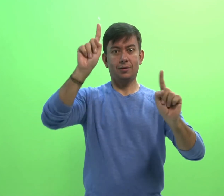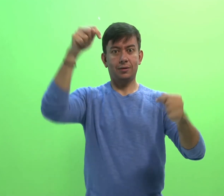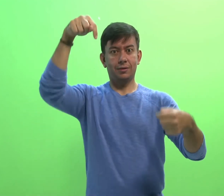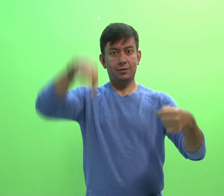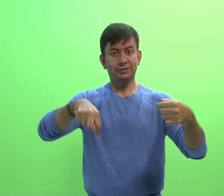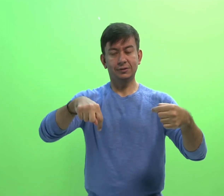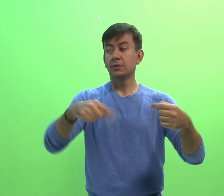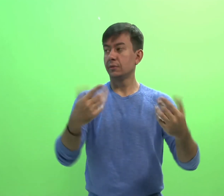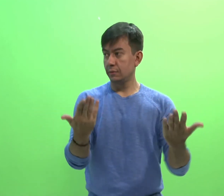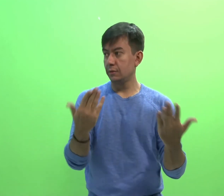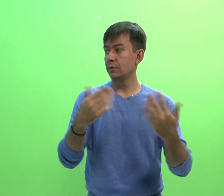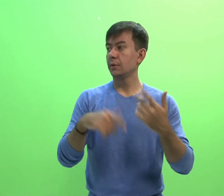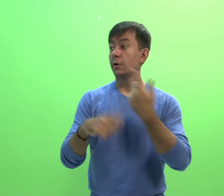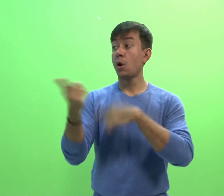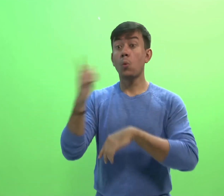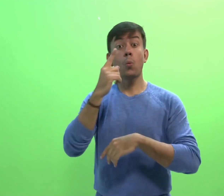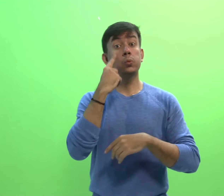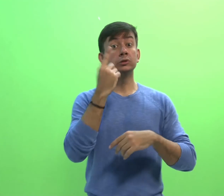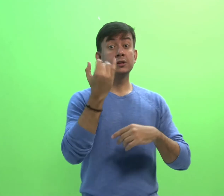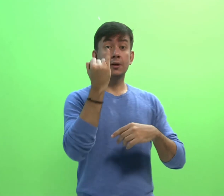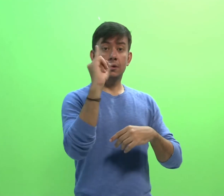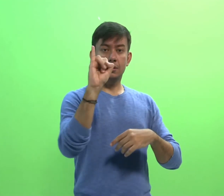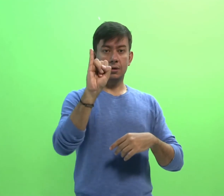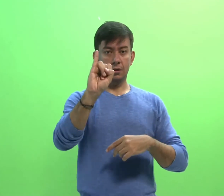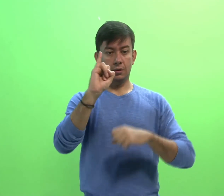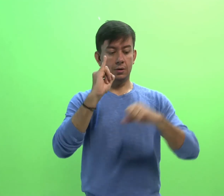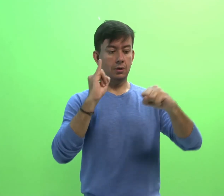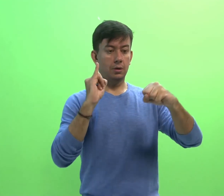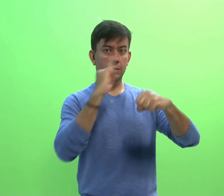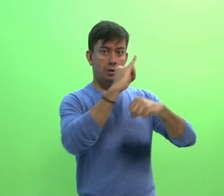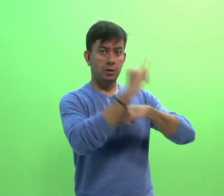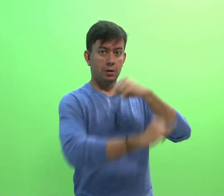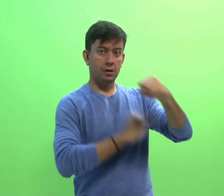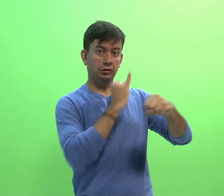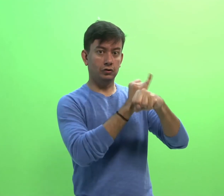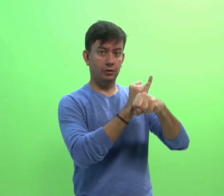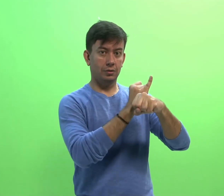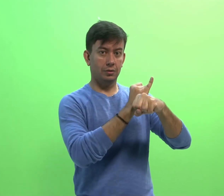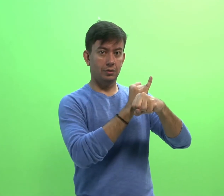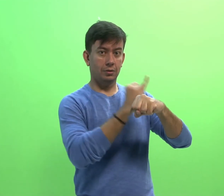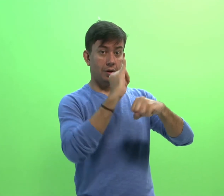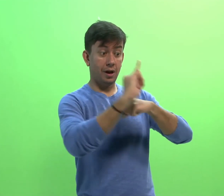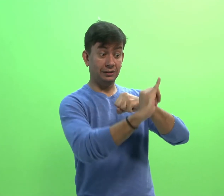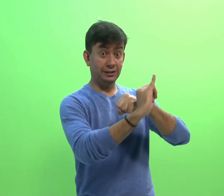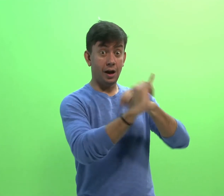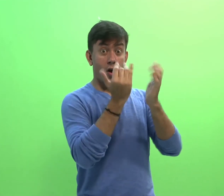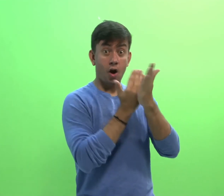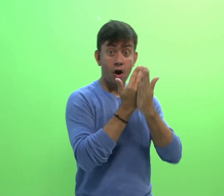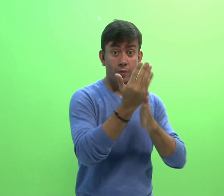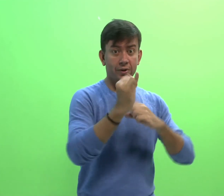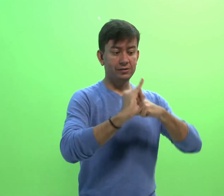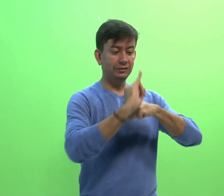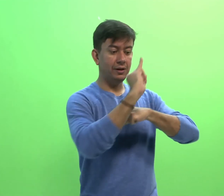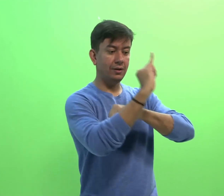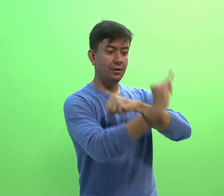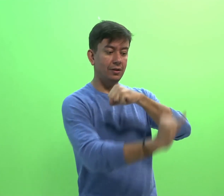Um outro exemplo para internet. Começa com a letra I, frente à